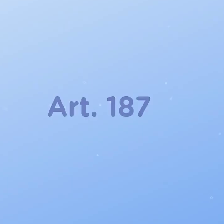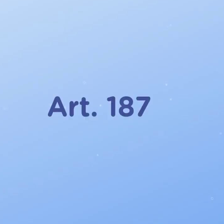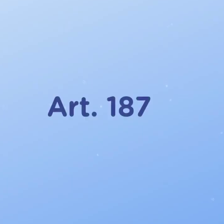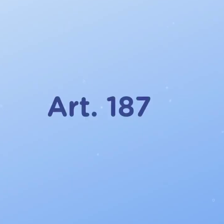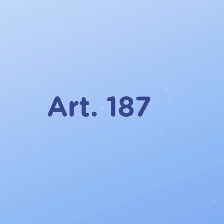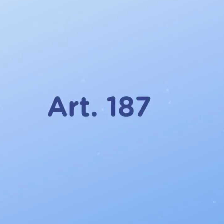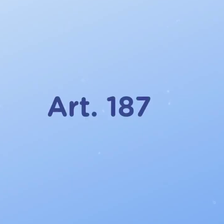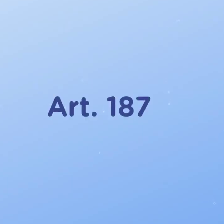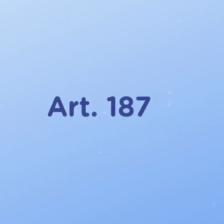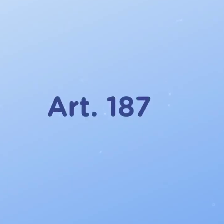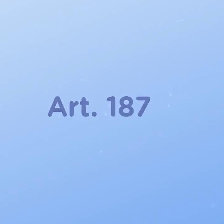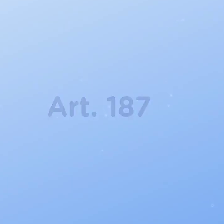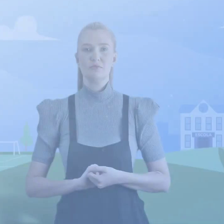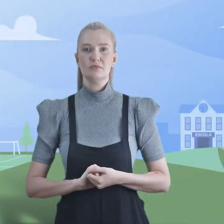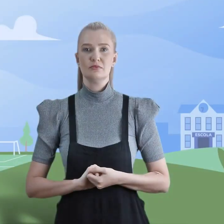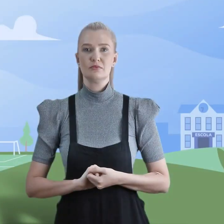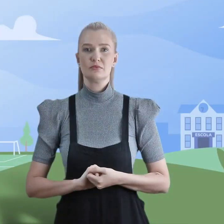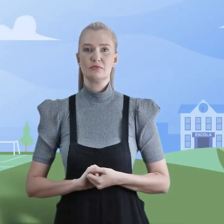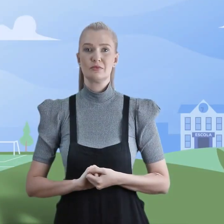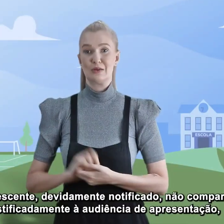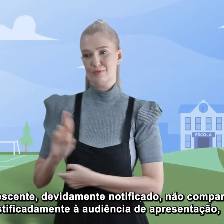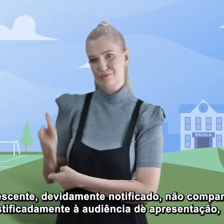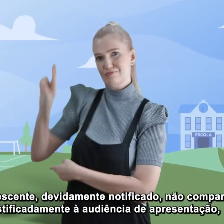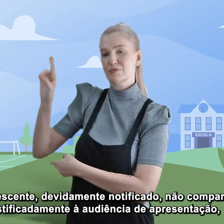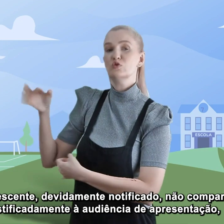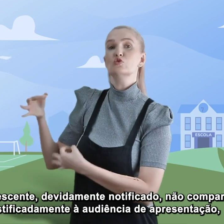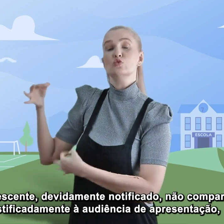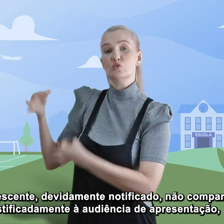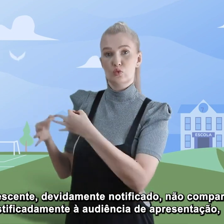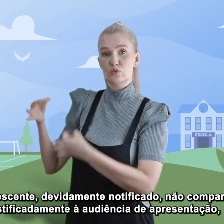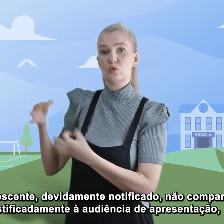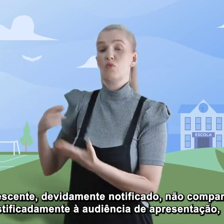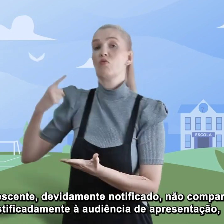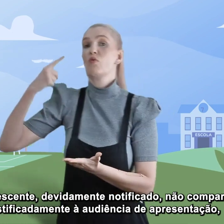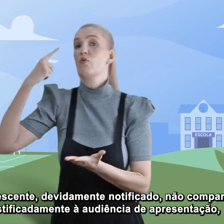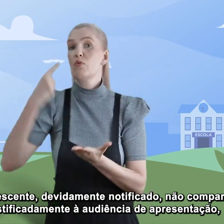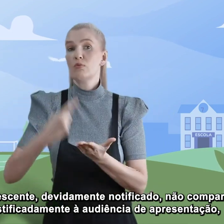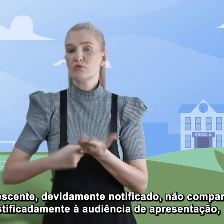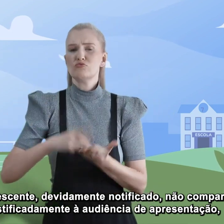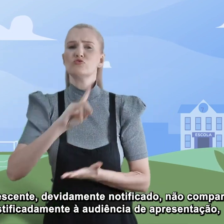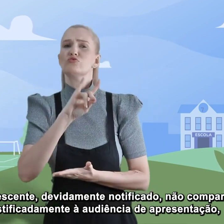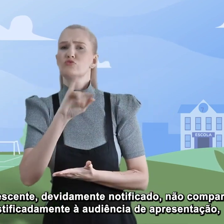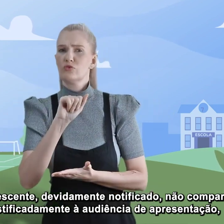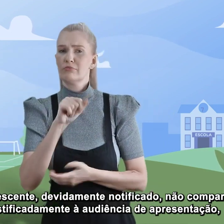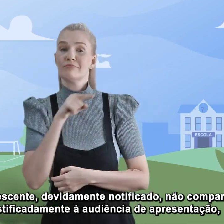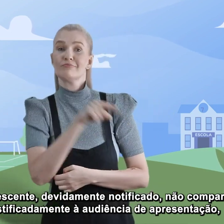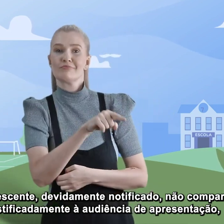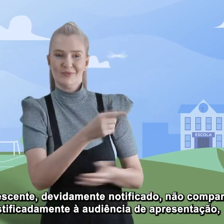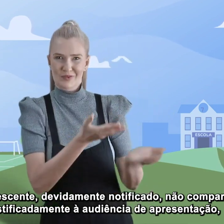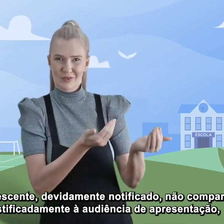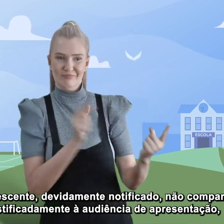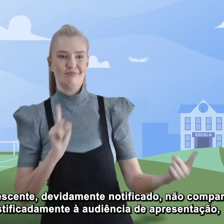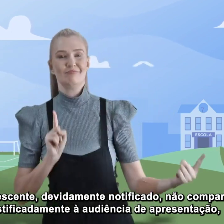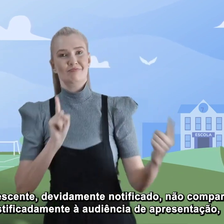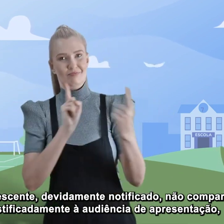Artigo 187. Se o adolescente devidamente notificado não comparecer